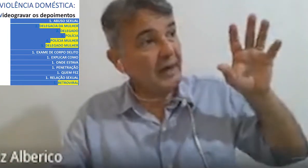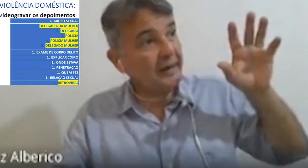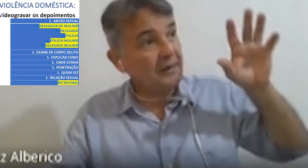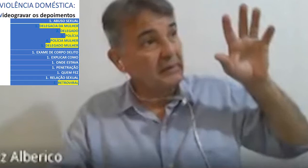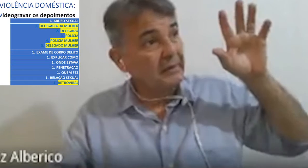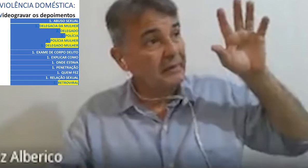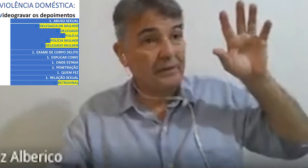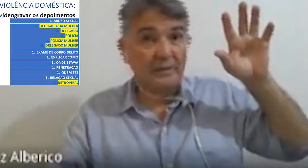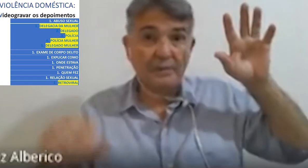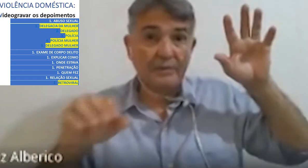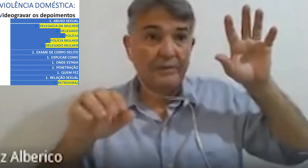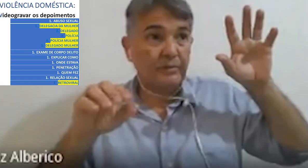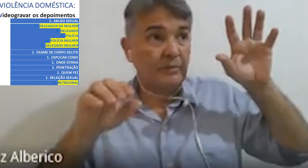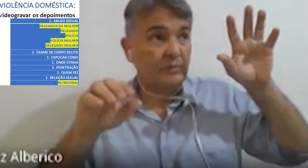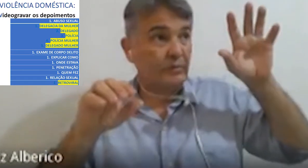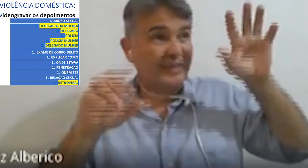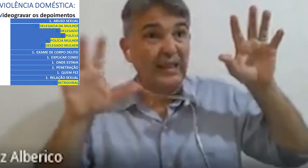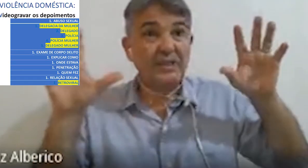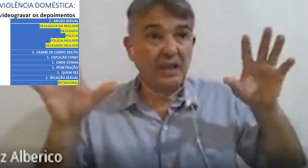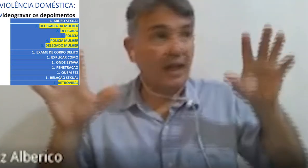olhar a tríade, né?